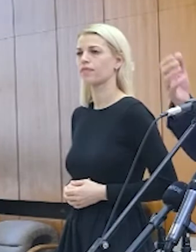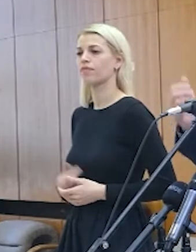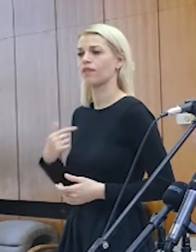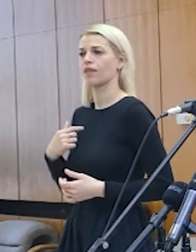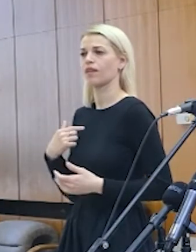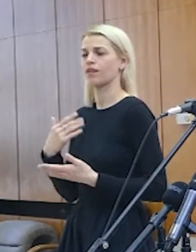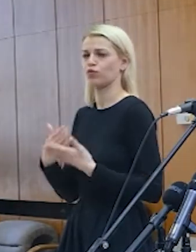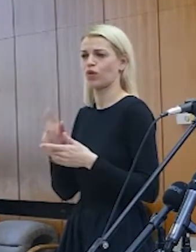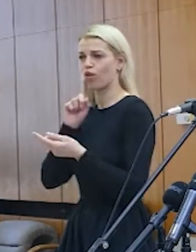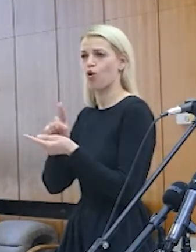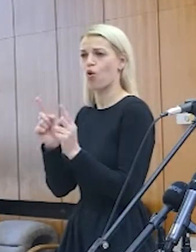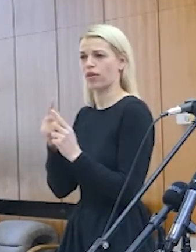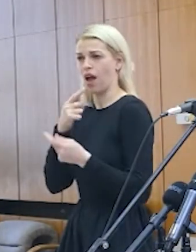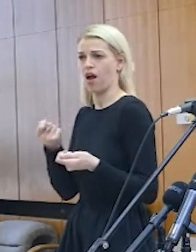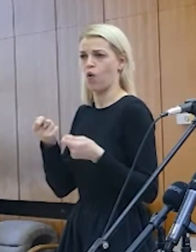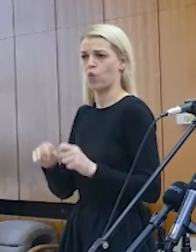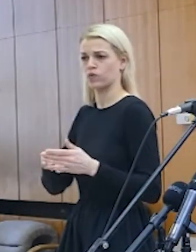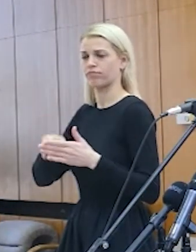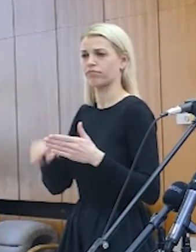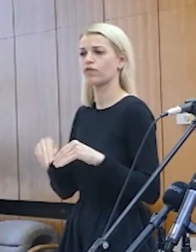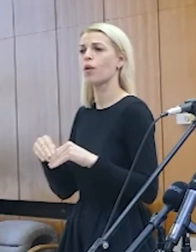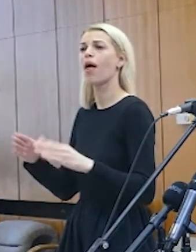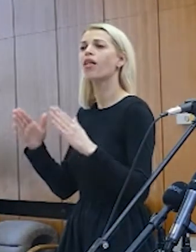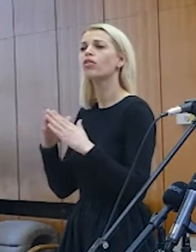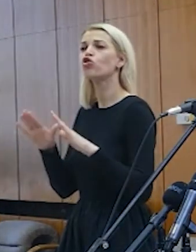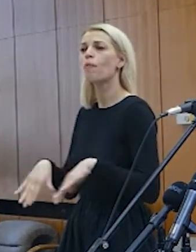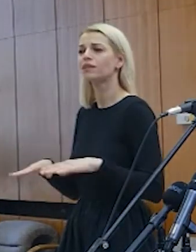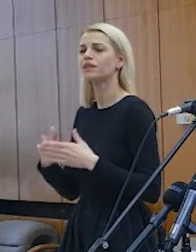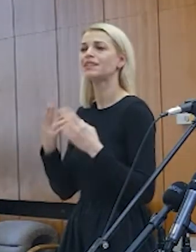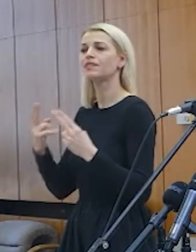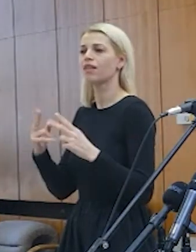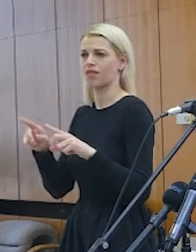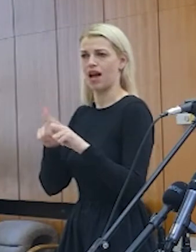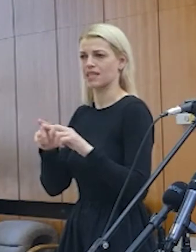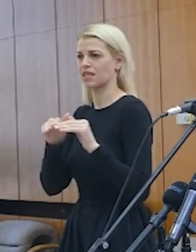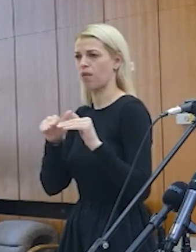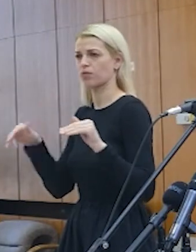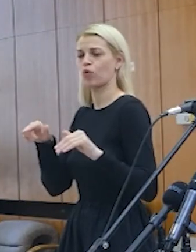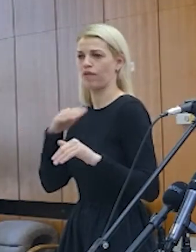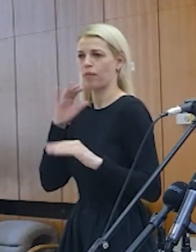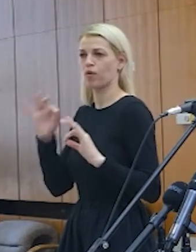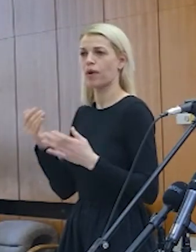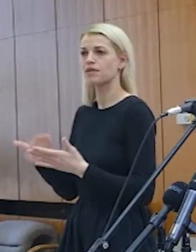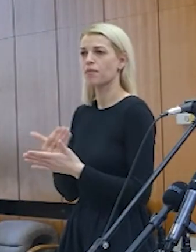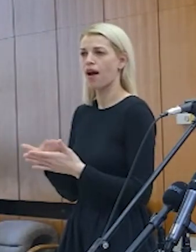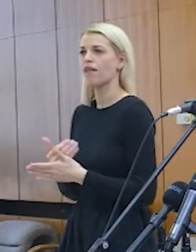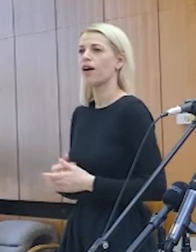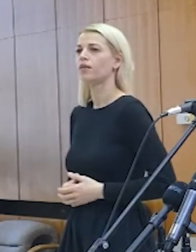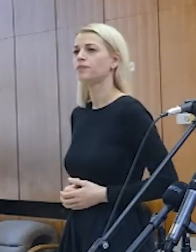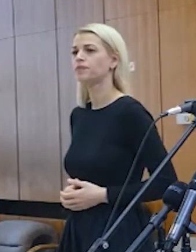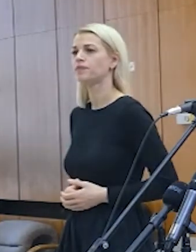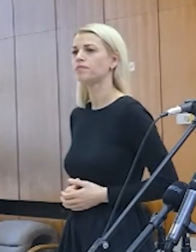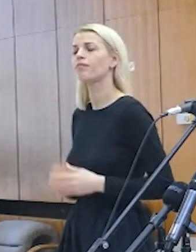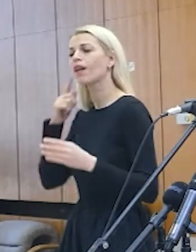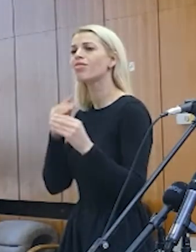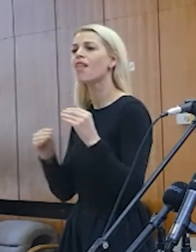uzavreli sme tú dohodu, to znamená, pre domácnosti sú ceny stabilizované, to ja považujem za veľmi dobrú správu.